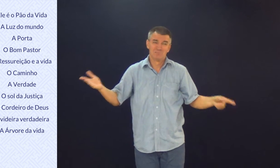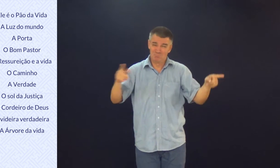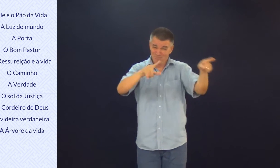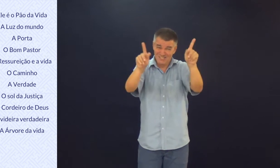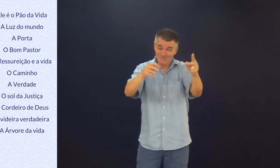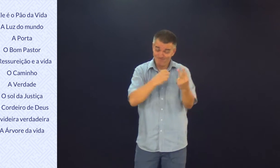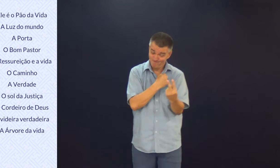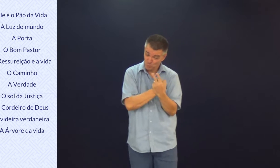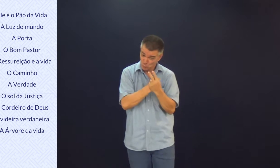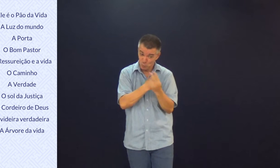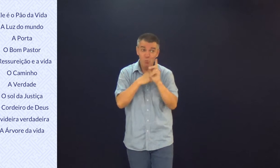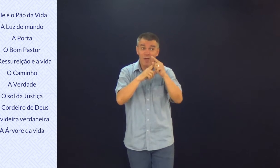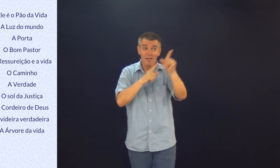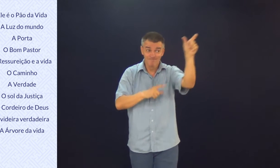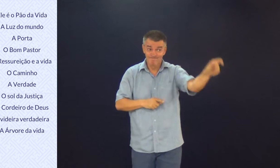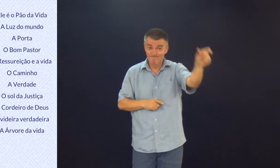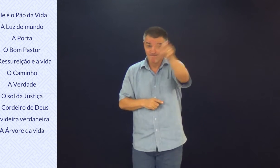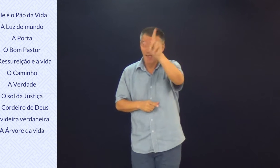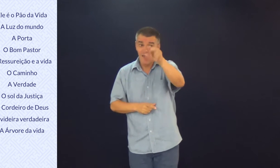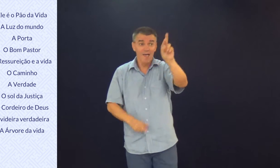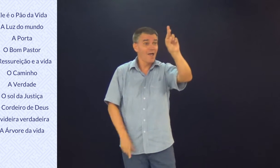cuidado para não se perder se cuide